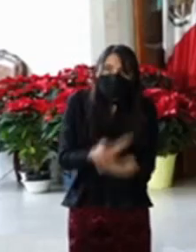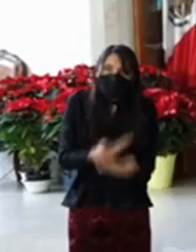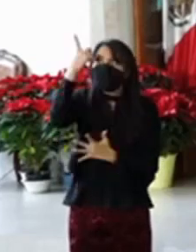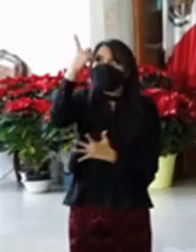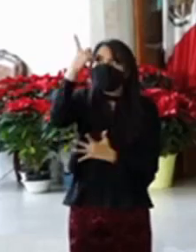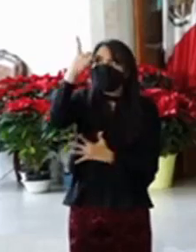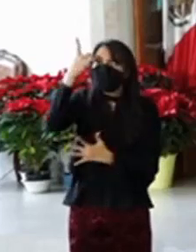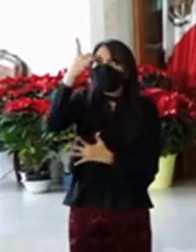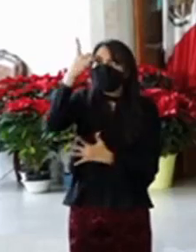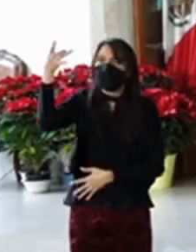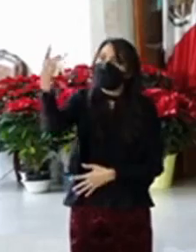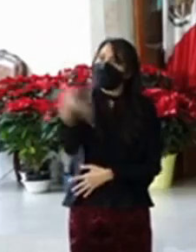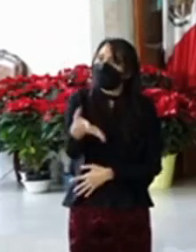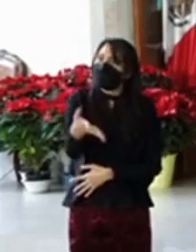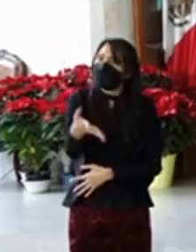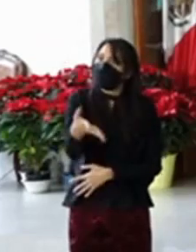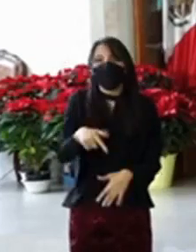Señor Jesucristo.